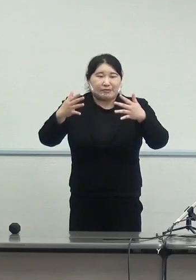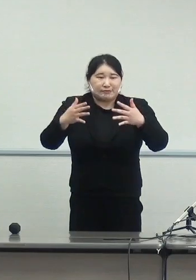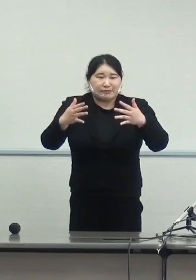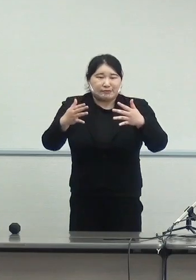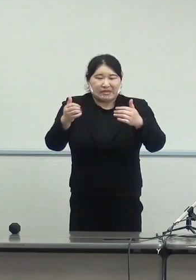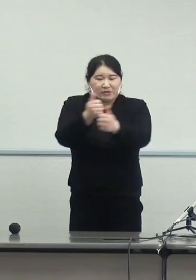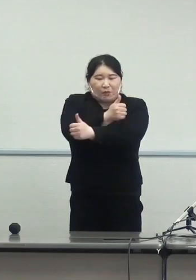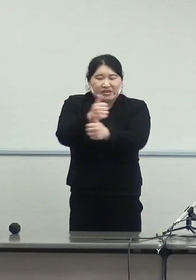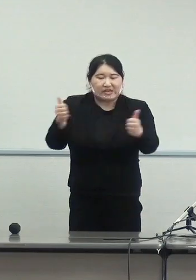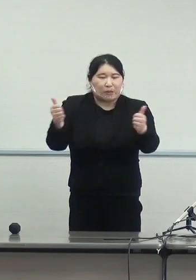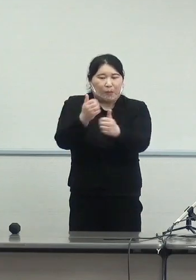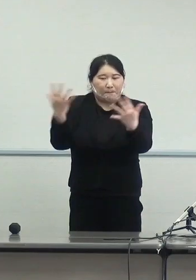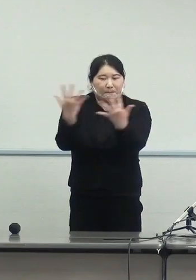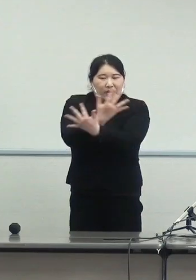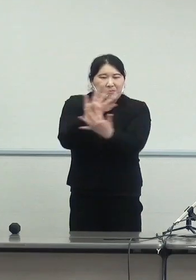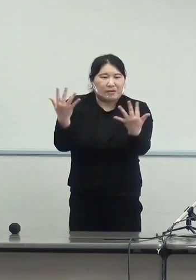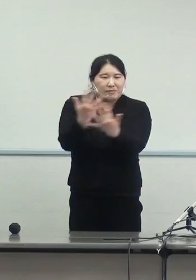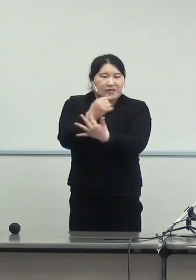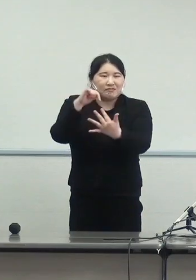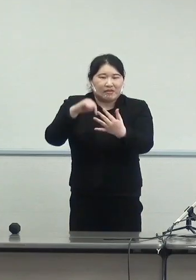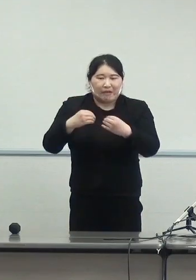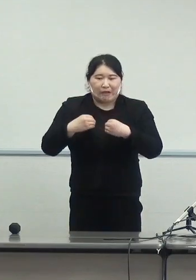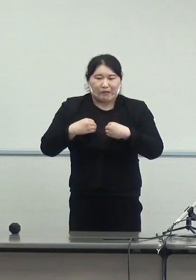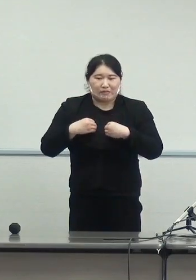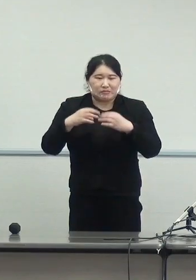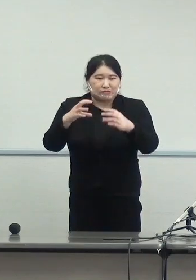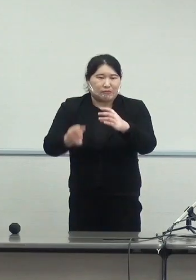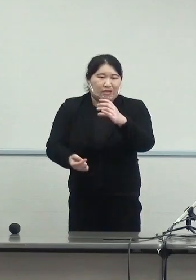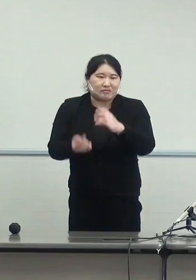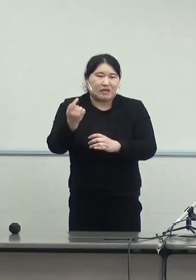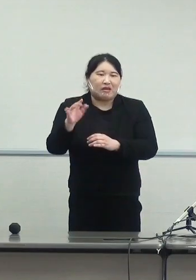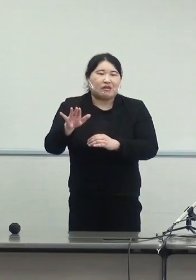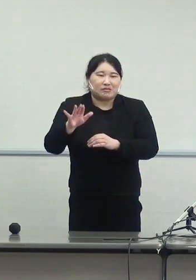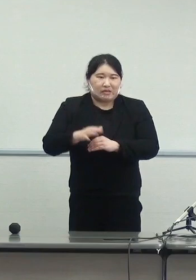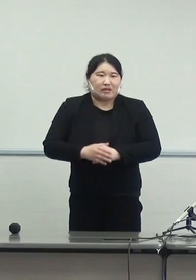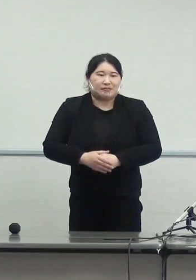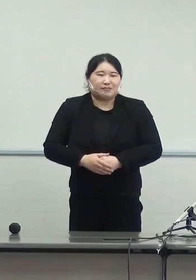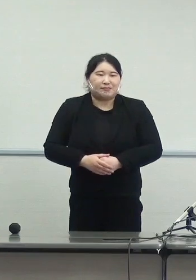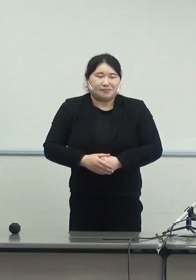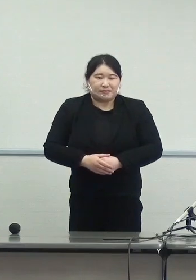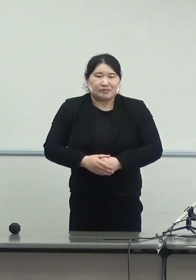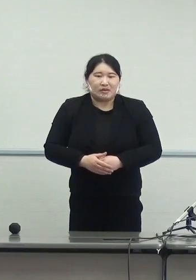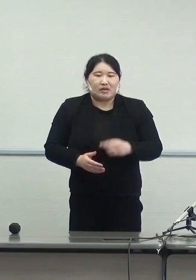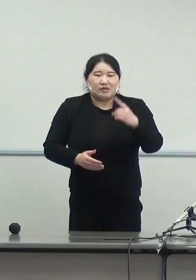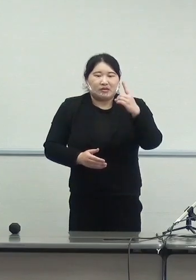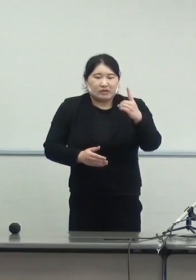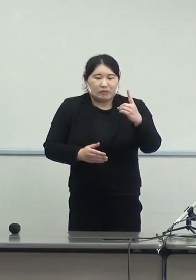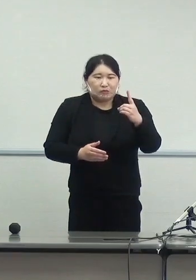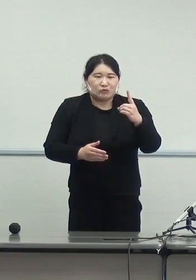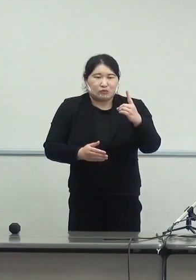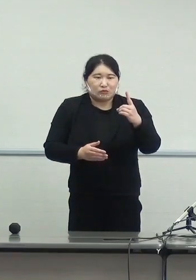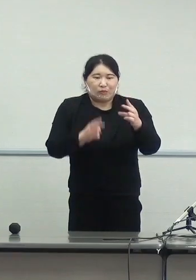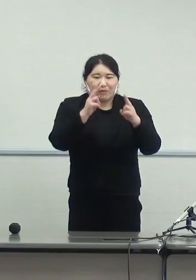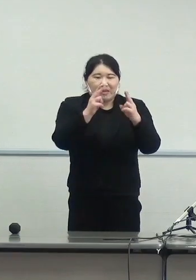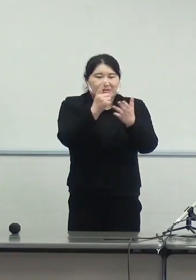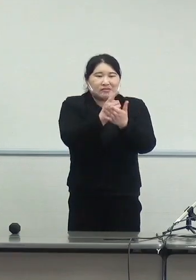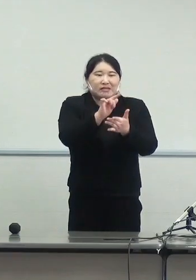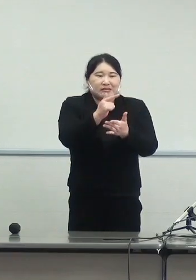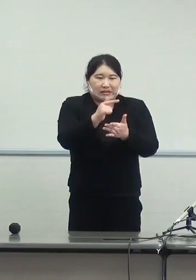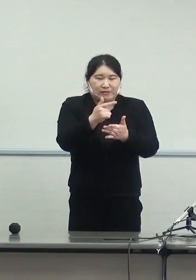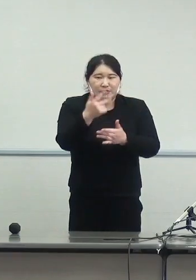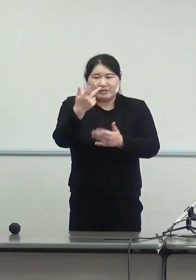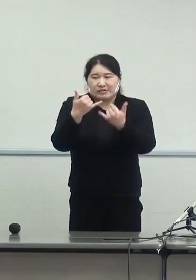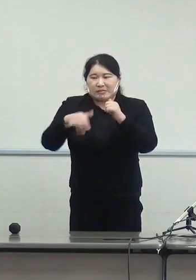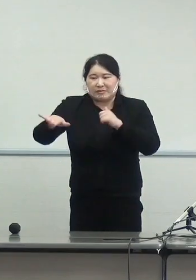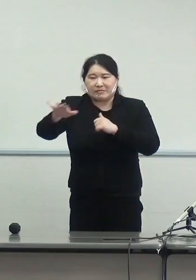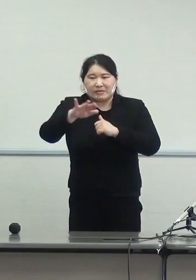時期の、クラスターになりますので、業態が必ずしも一つによって起きているわけではないという意味では、市民の皆